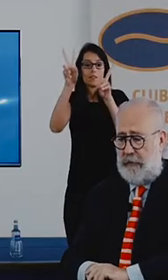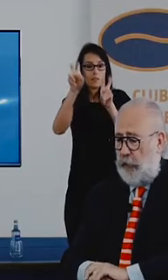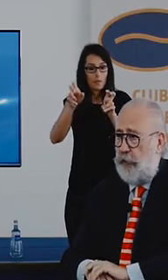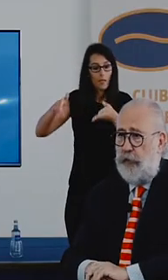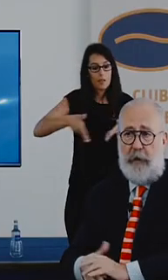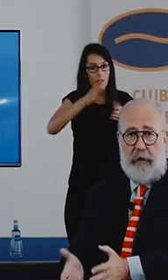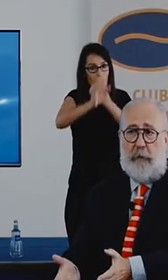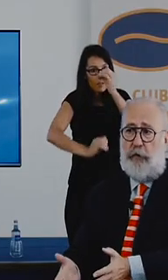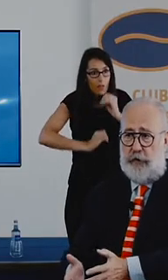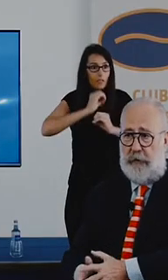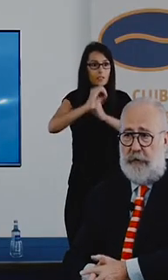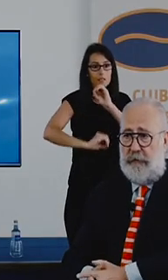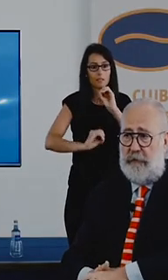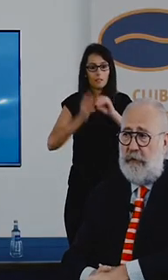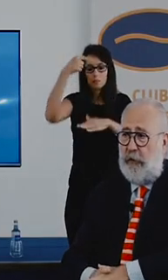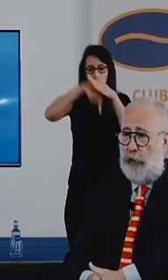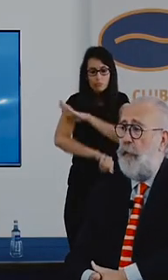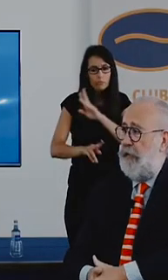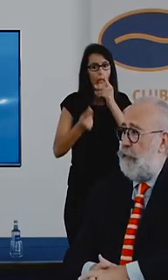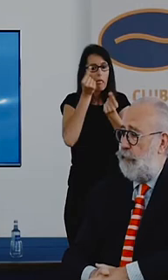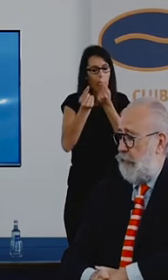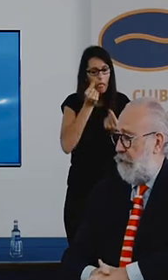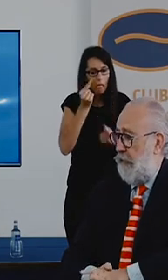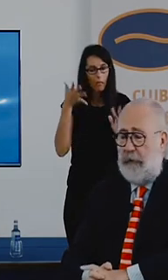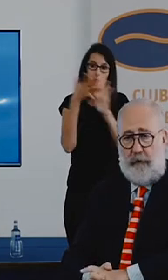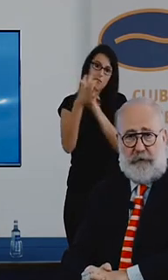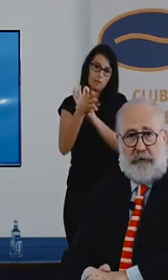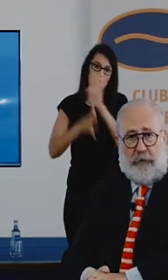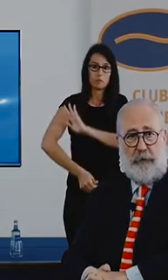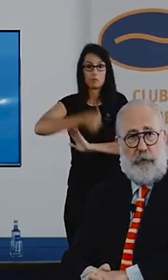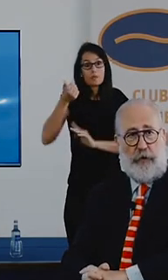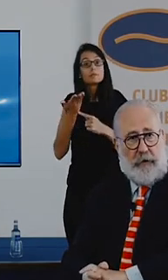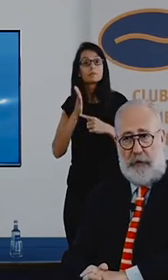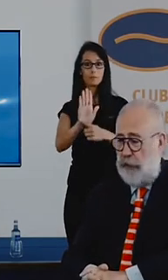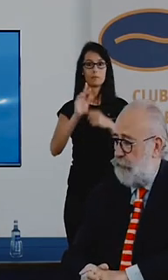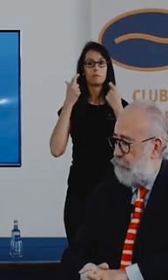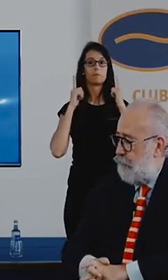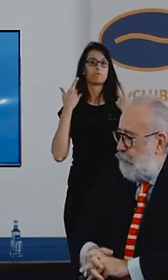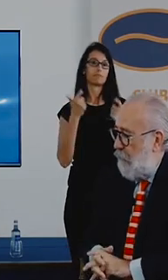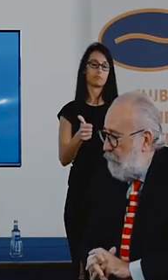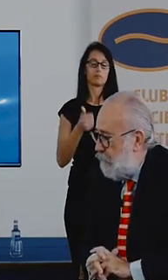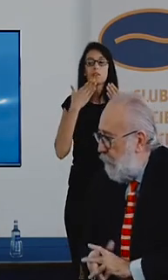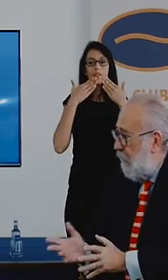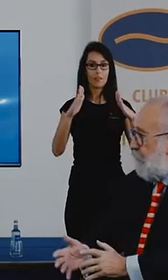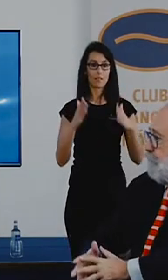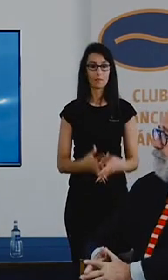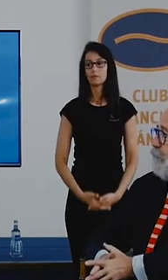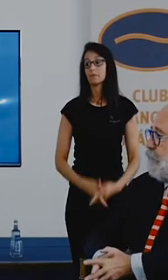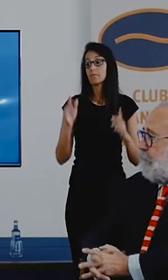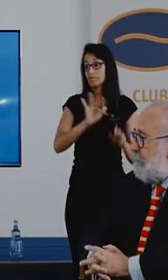el desarrollo del Camino de los Satélites, que hoy empezamos con esta presentación. Muchas gracias a todos.